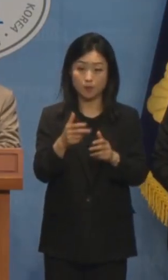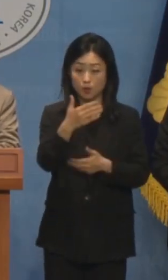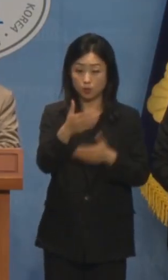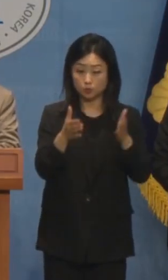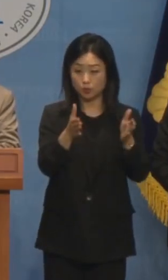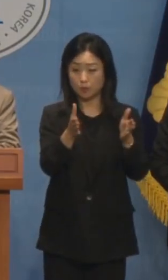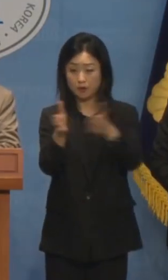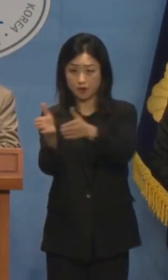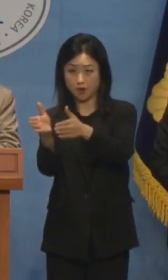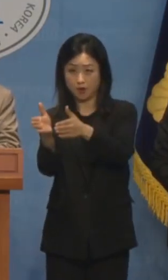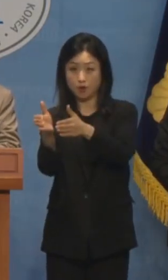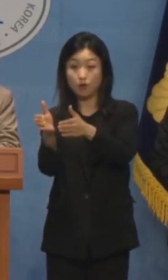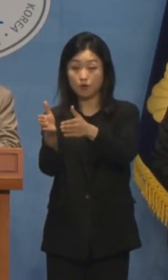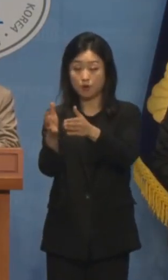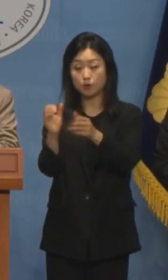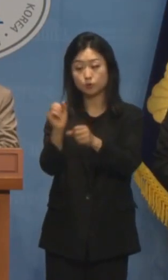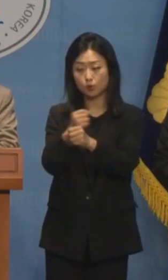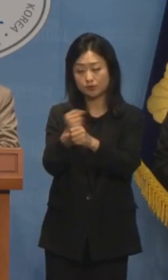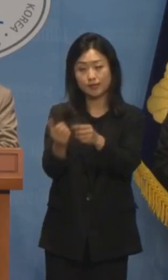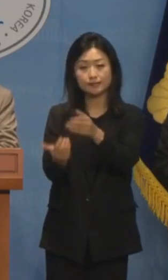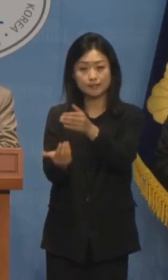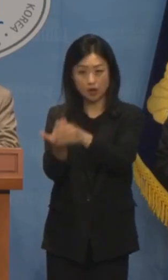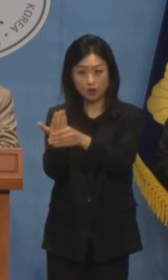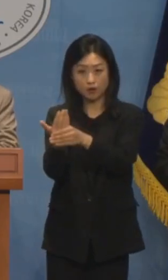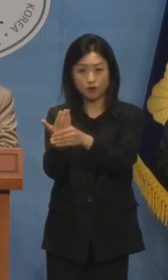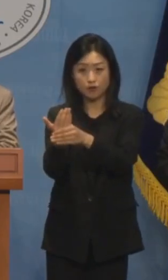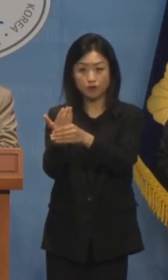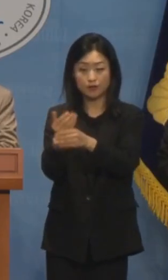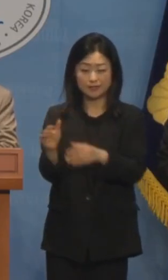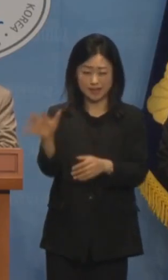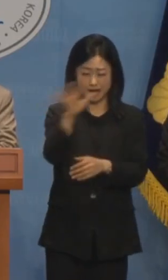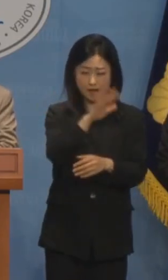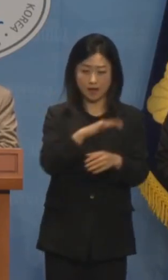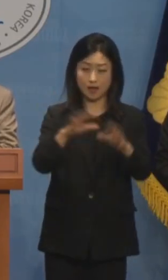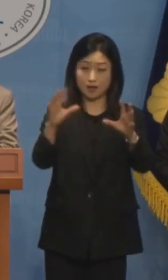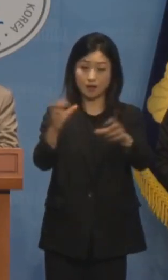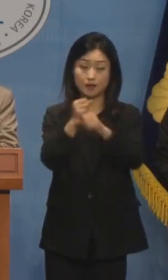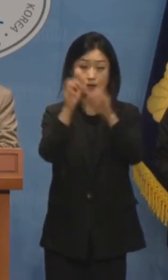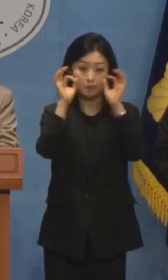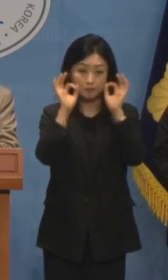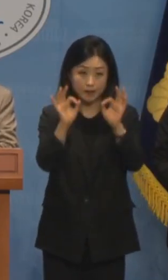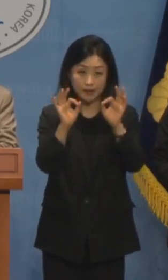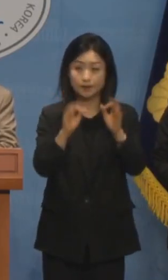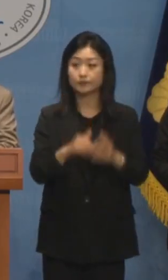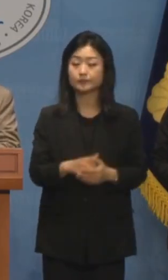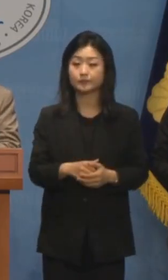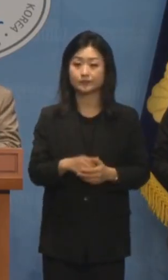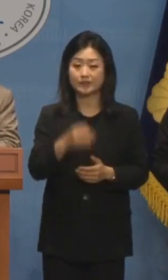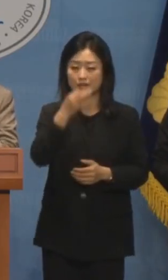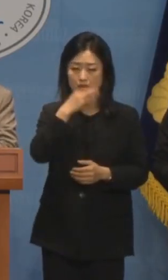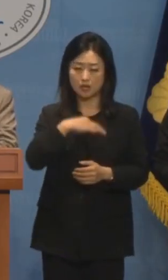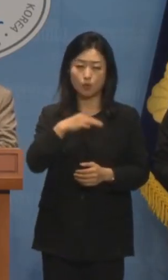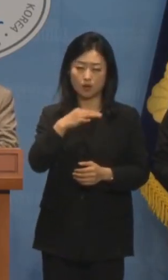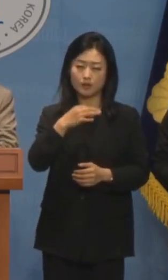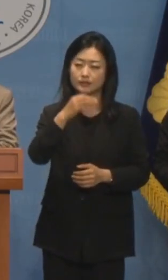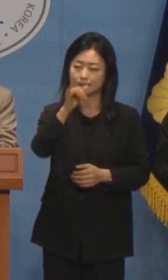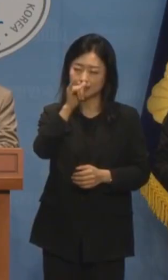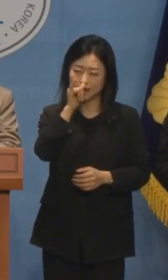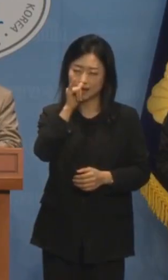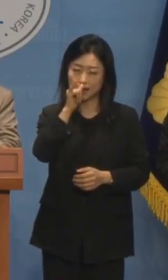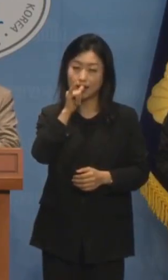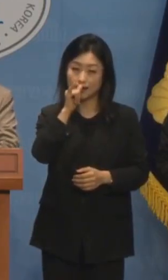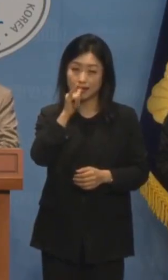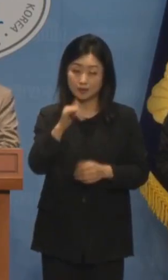고속도로 변경 조작 사건, 이런 걸 통틀어 볼 때 이권 개입,